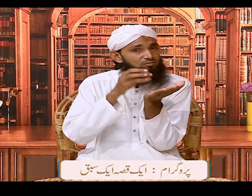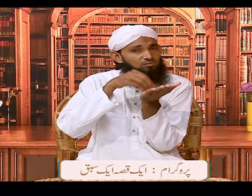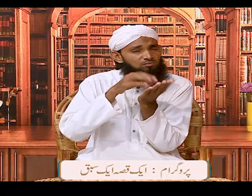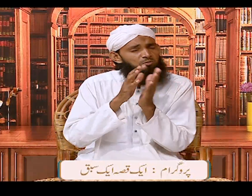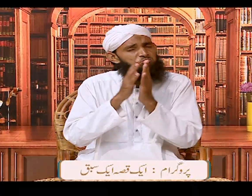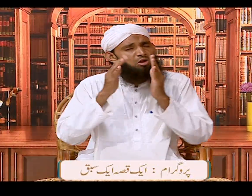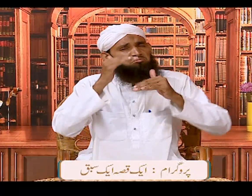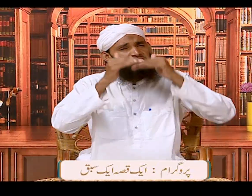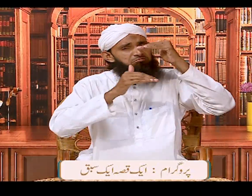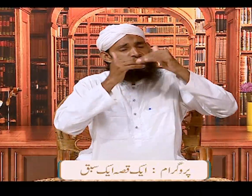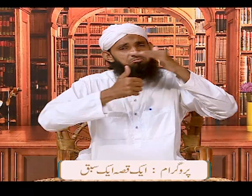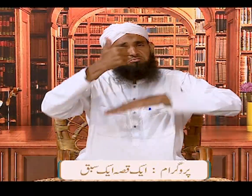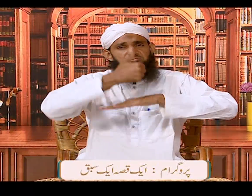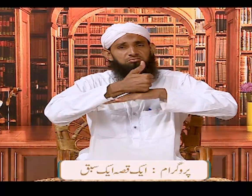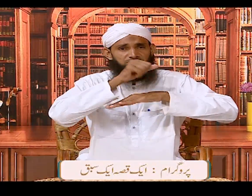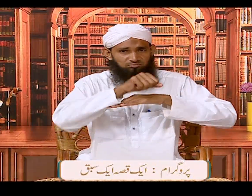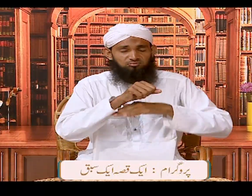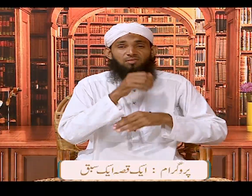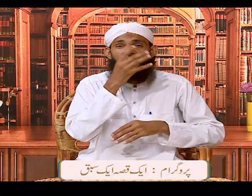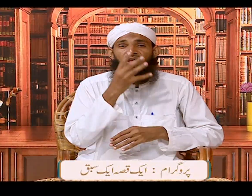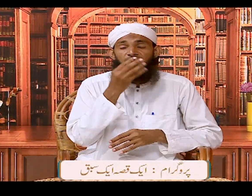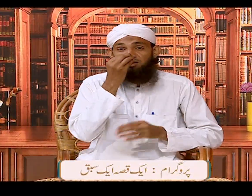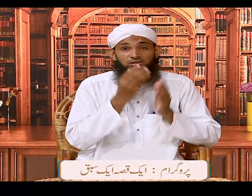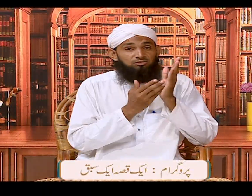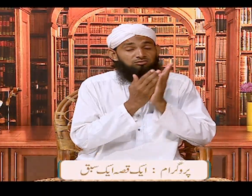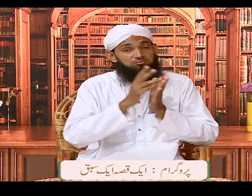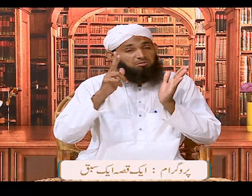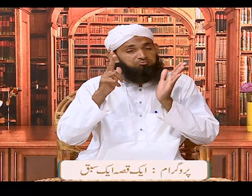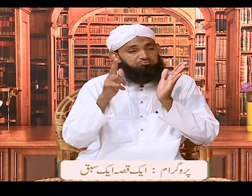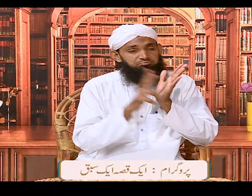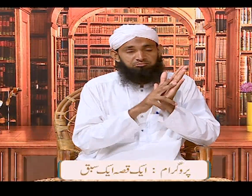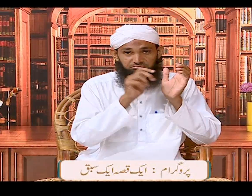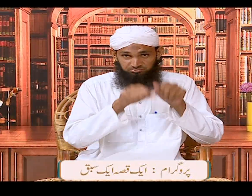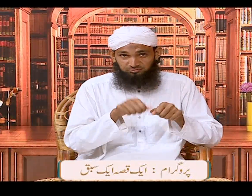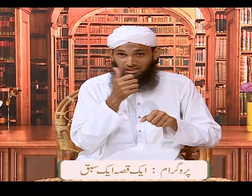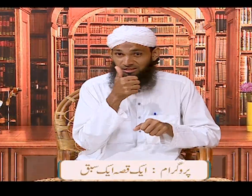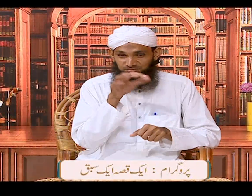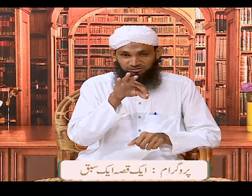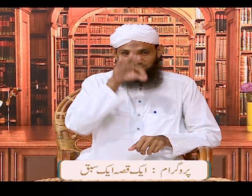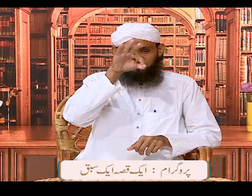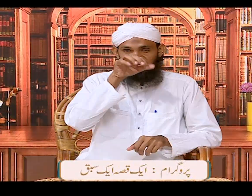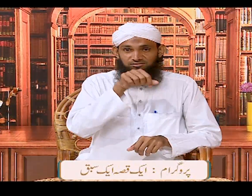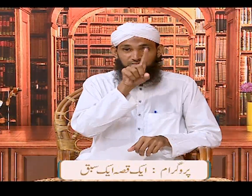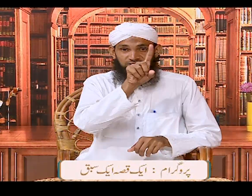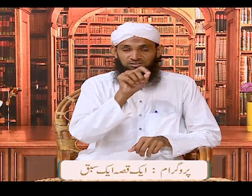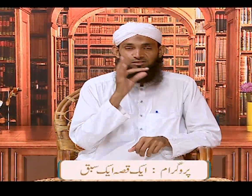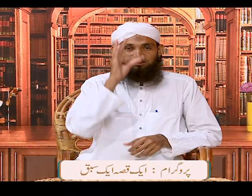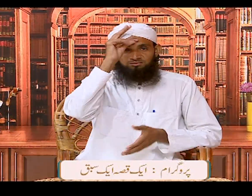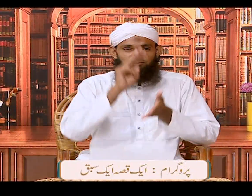عنہ بہت بلند رتبے والے ہیں۔ آپ عشرہ مبشرہ یعنی وہ 10 صحابہ کرام علیہم الرضوان جن کو رسول